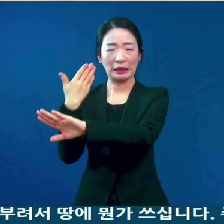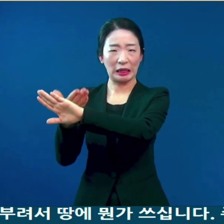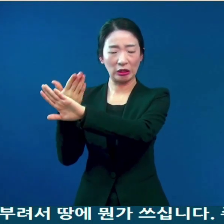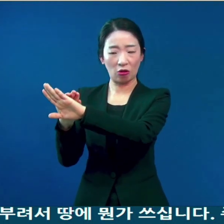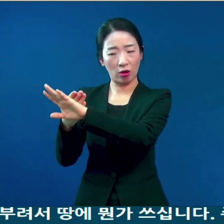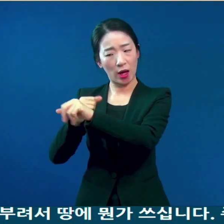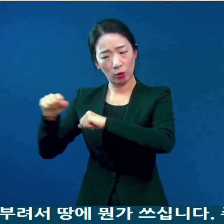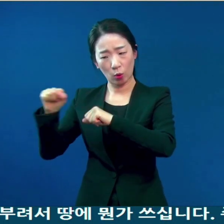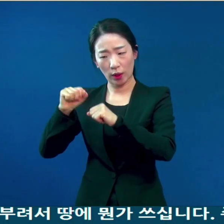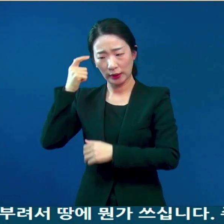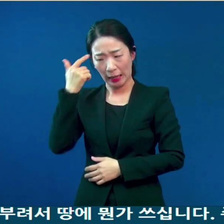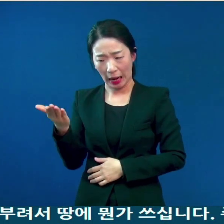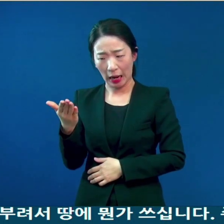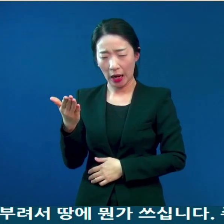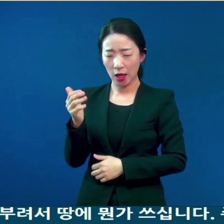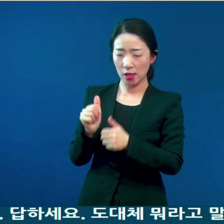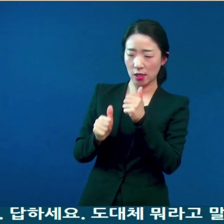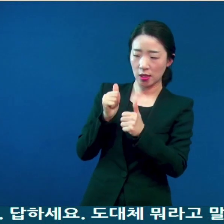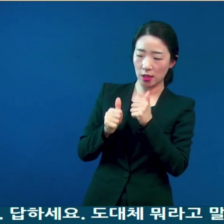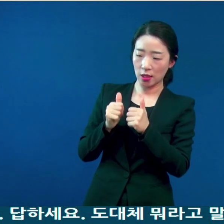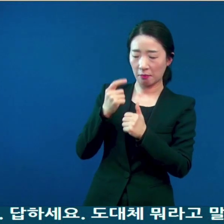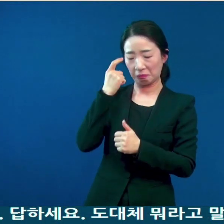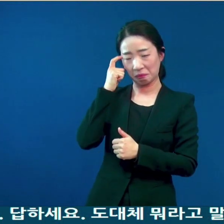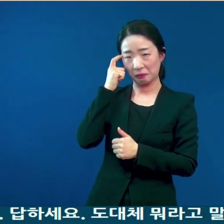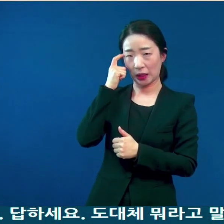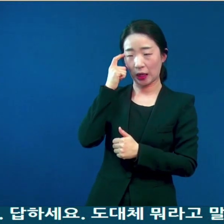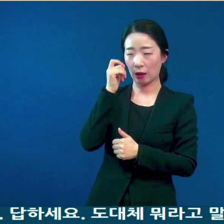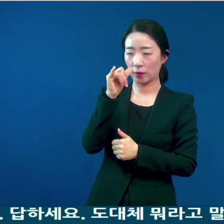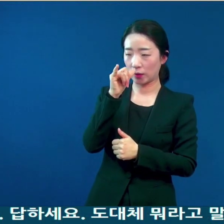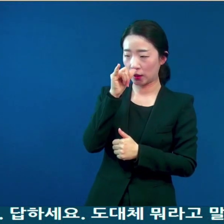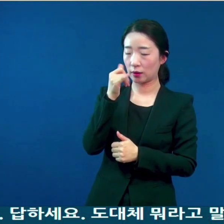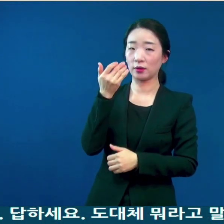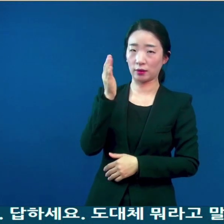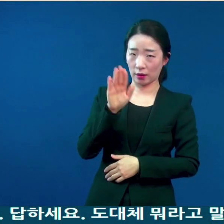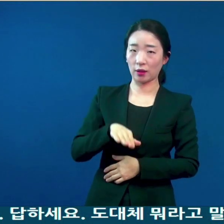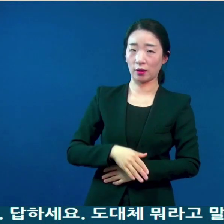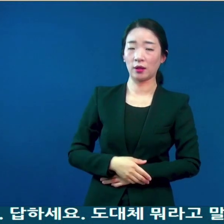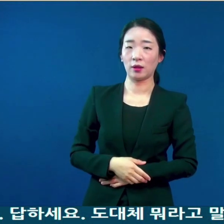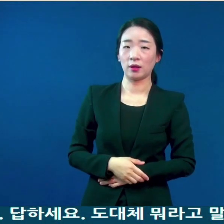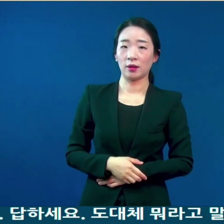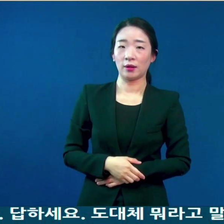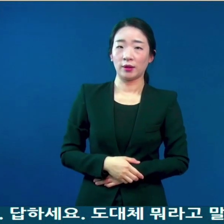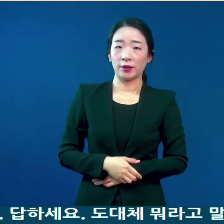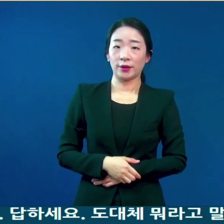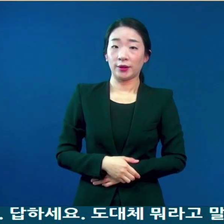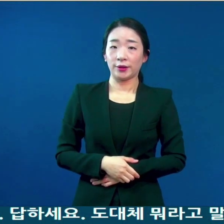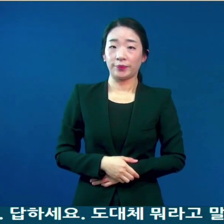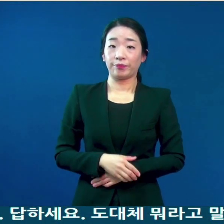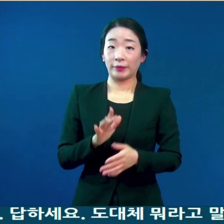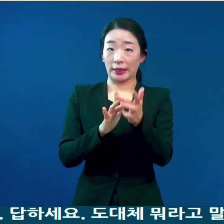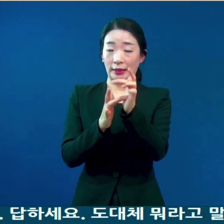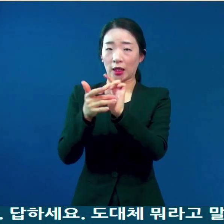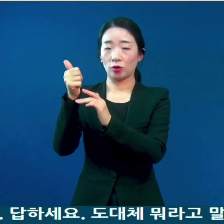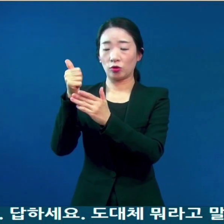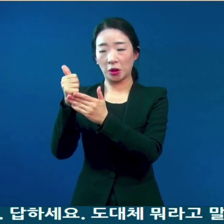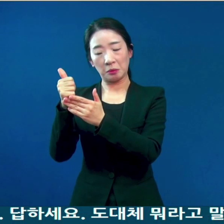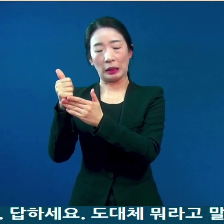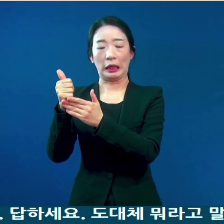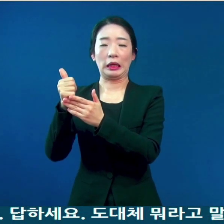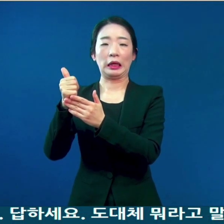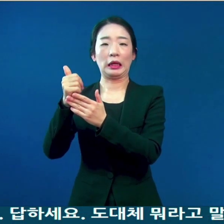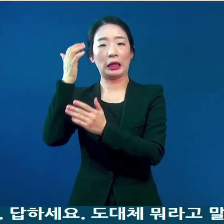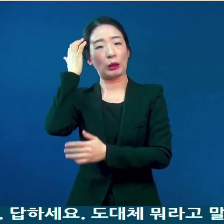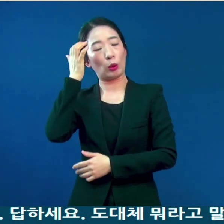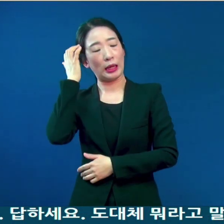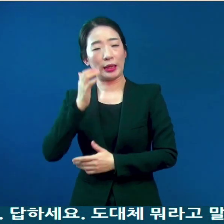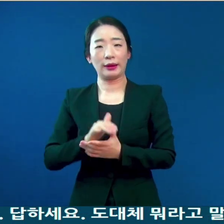분이십니까? 이렇게 주장을 질문을 했던 것 같아요. 이게 예수님으로서 좀 난감하죠.